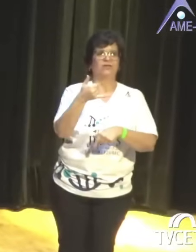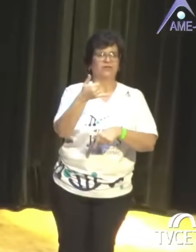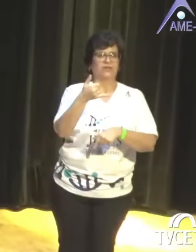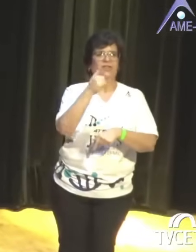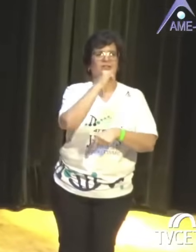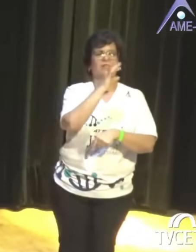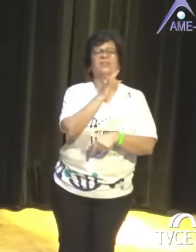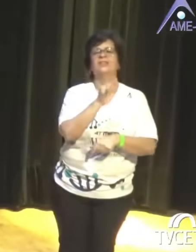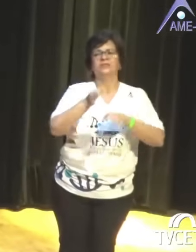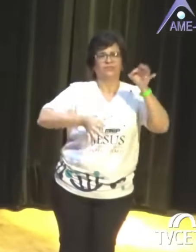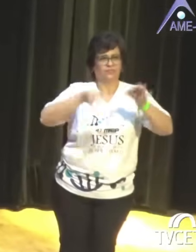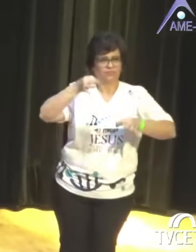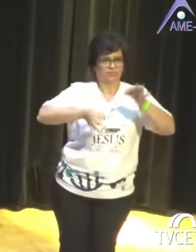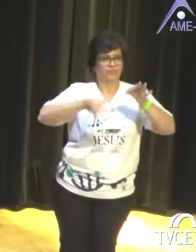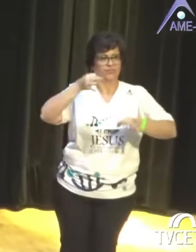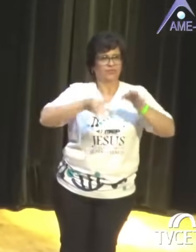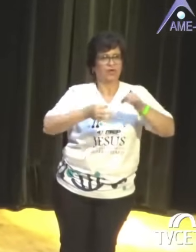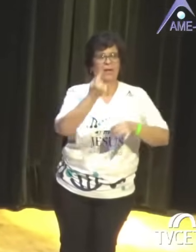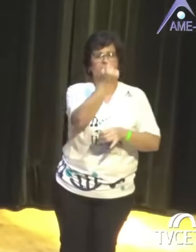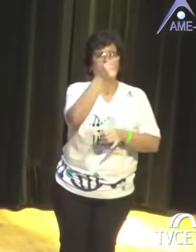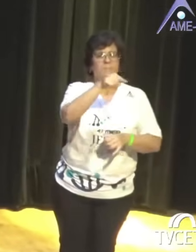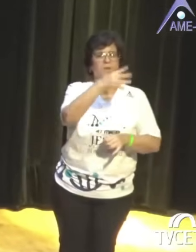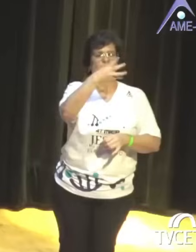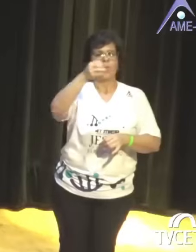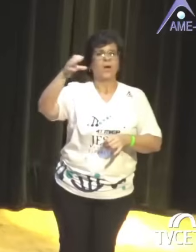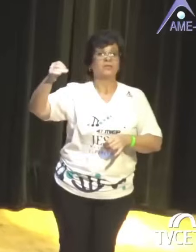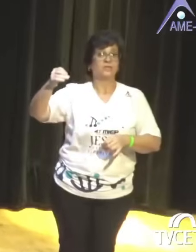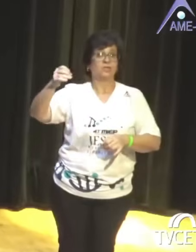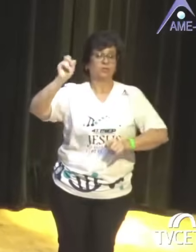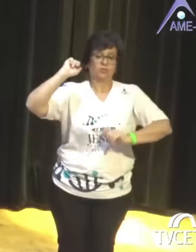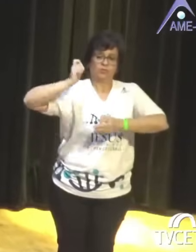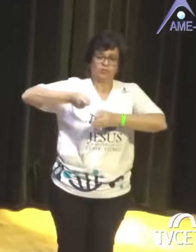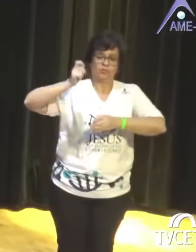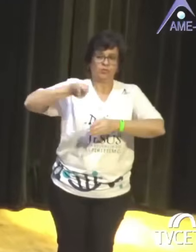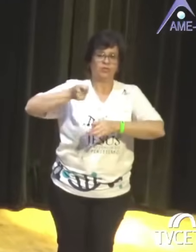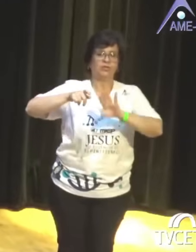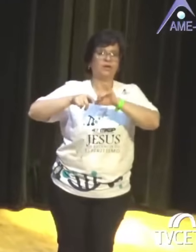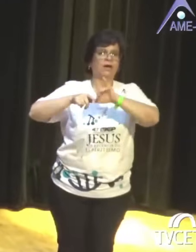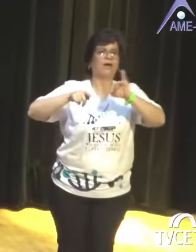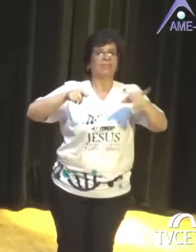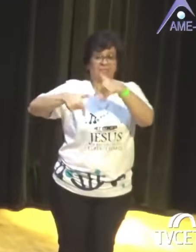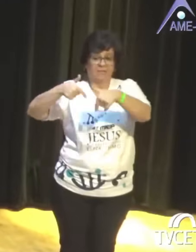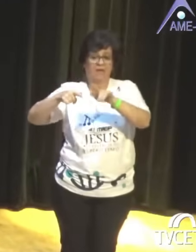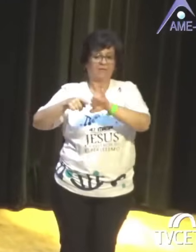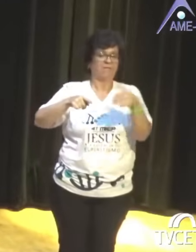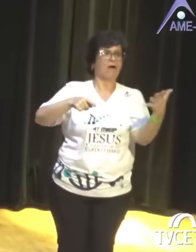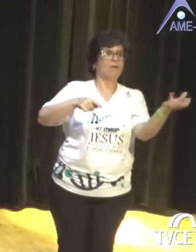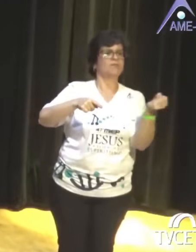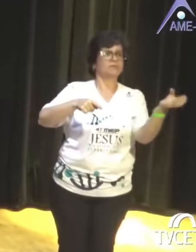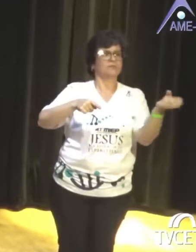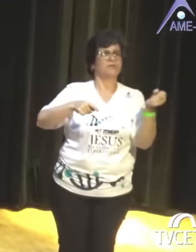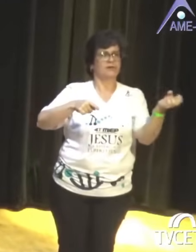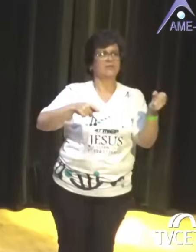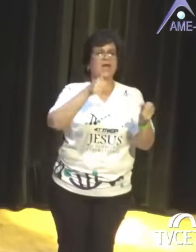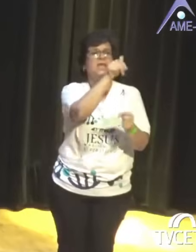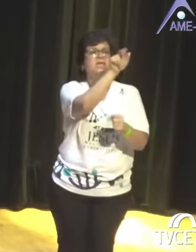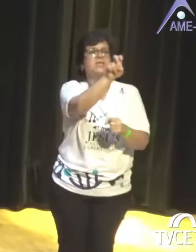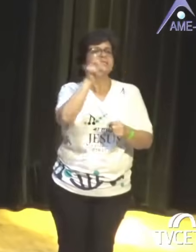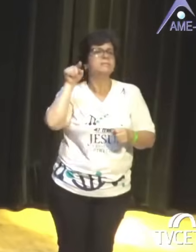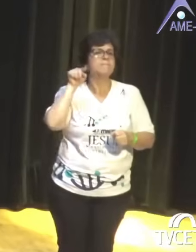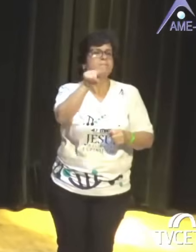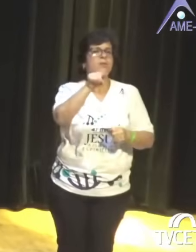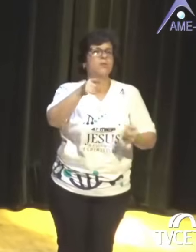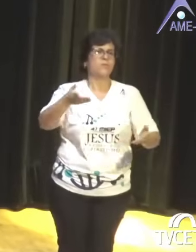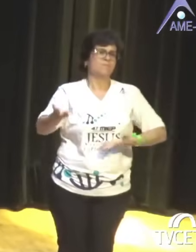trabalho mais de 10000 juízes Nativa fora os aposentados mais de 15.000